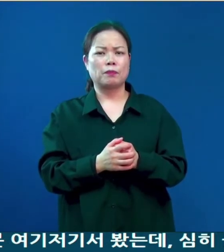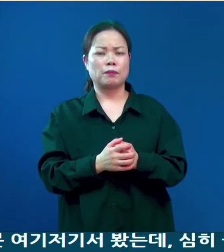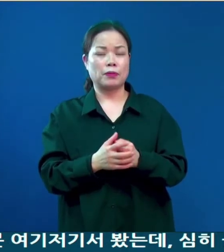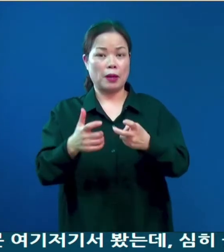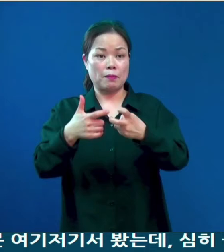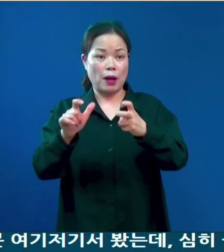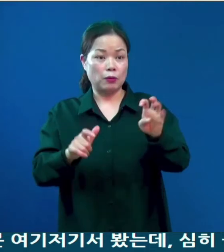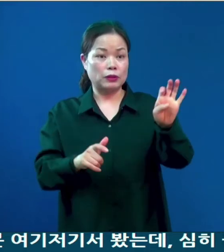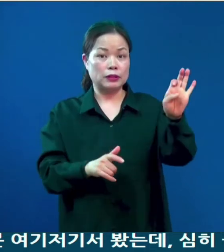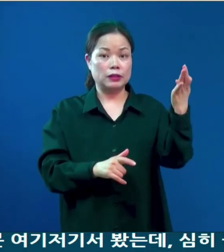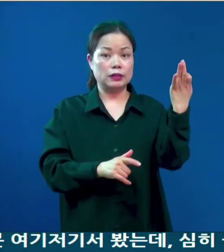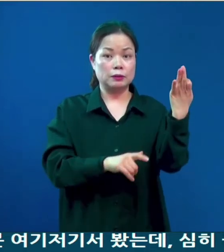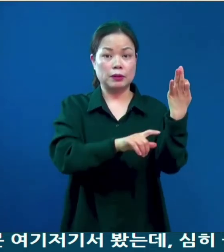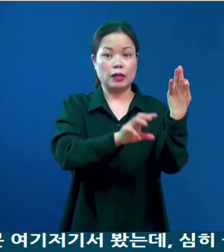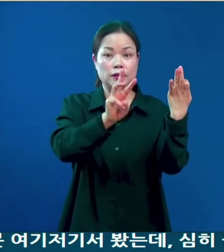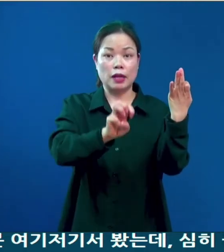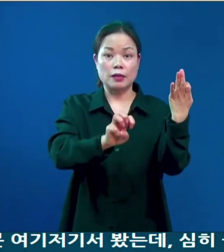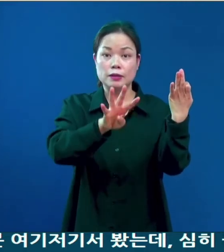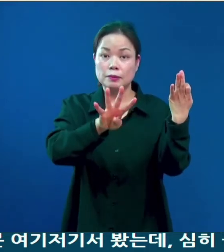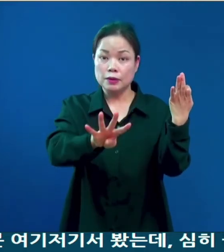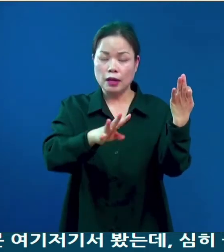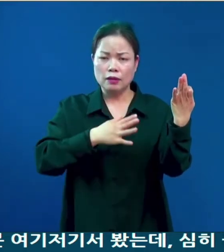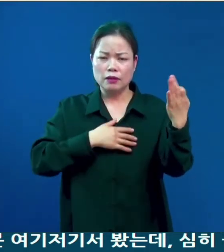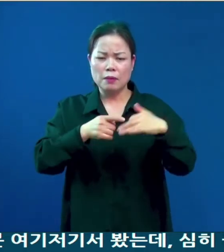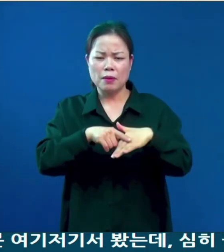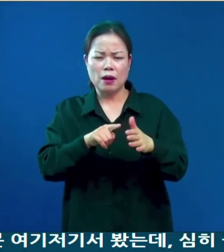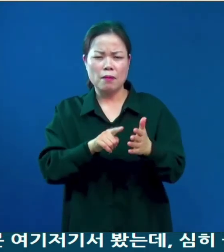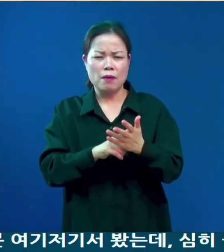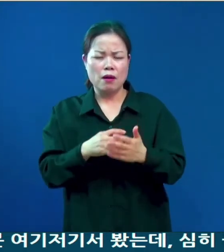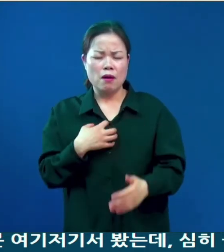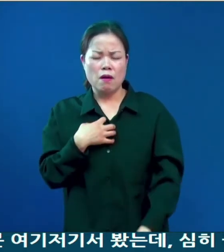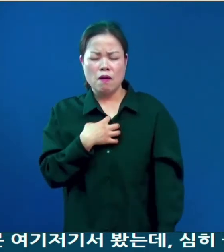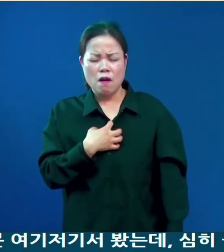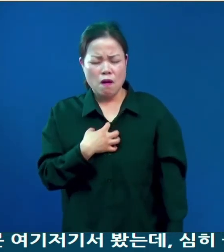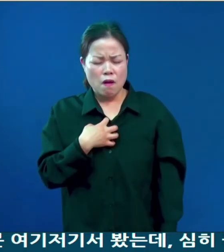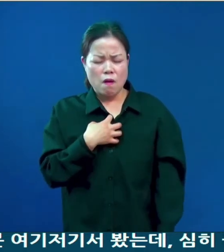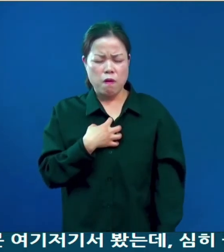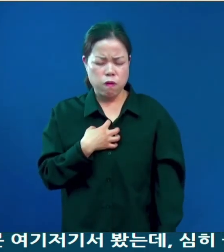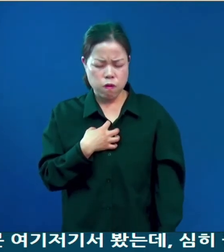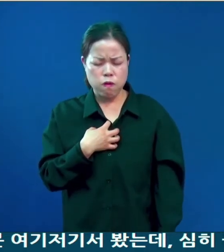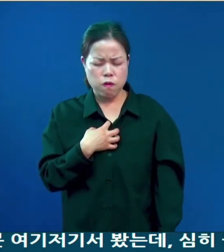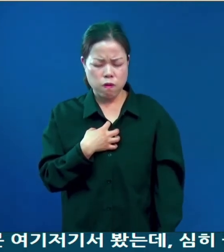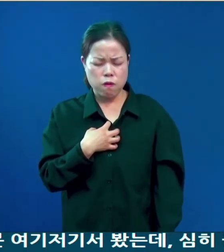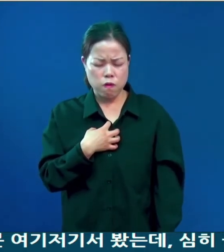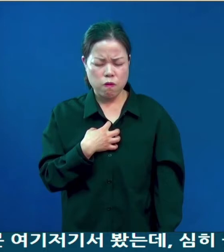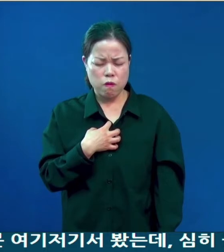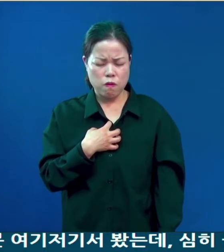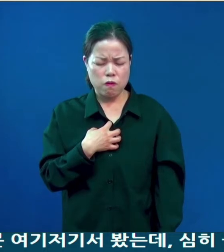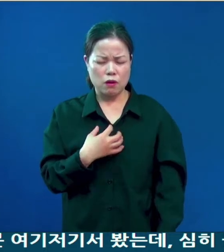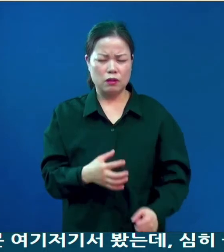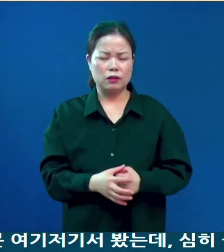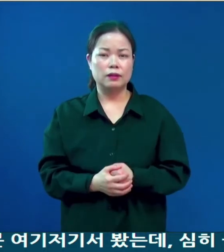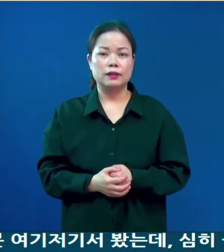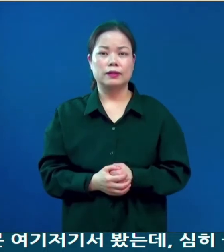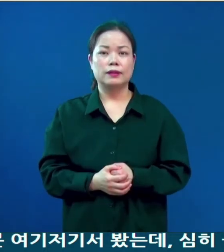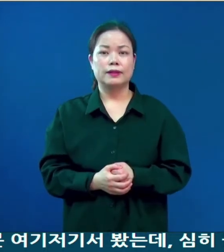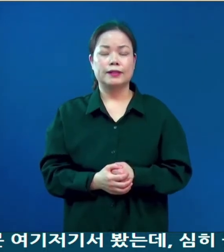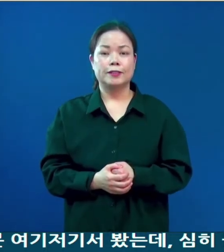마가복음 14장 34절에도 내 마음이 너무도 괴로워 죽을 지경이다, 이렇게 표현하세요.